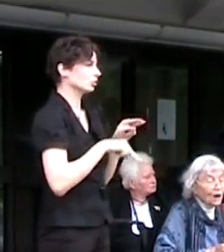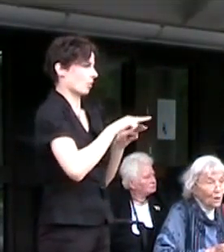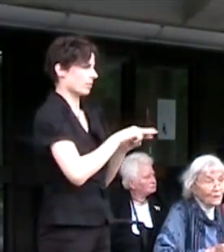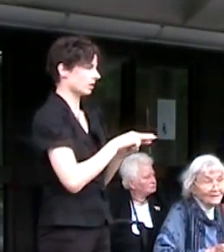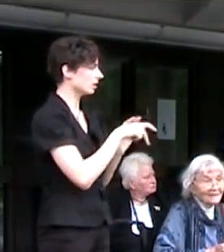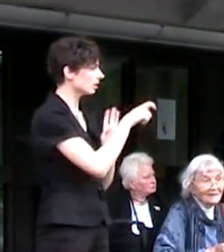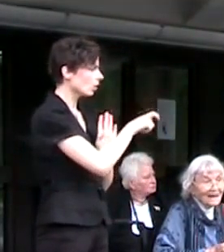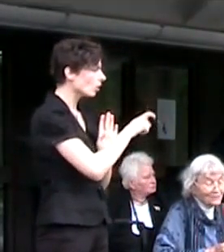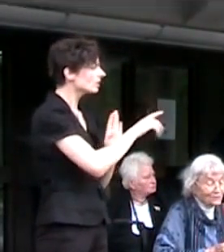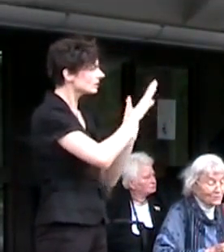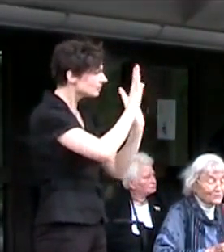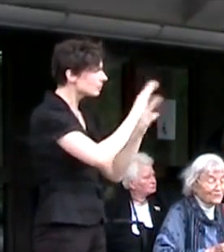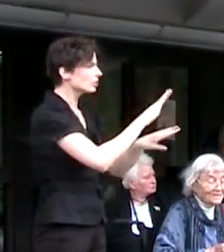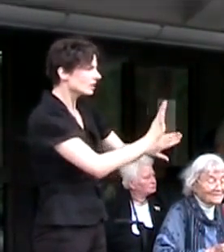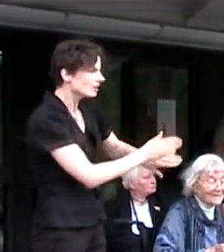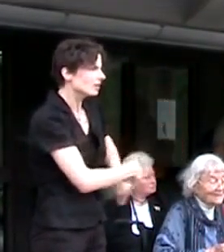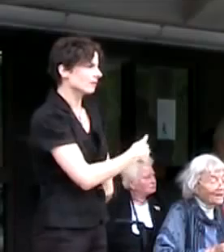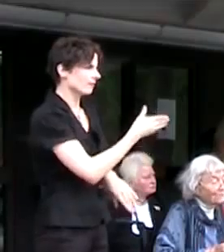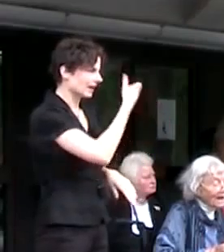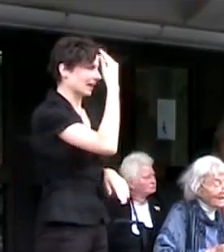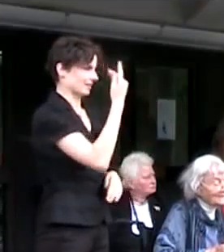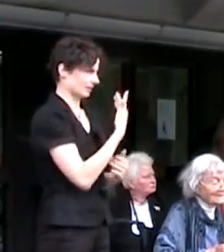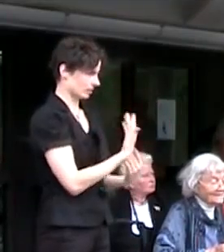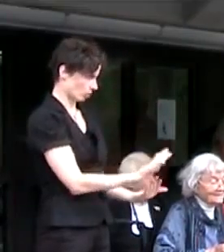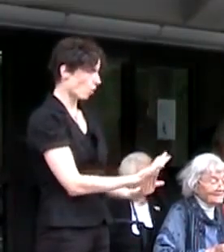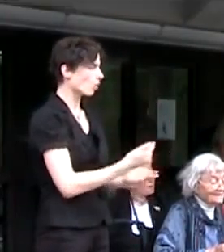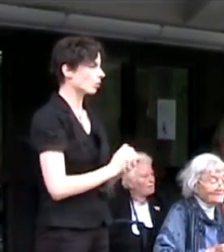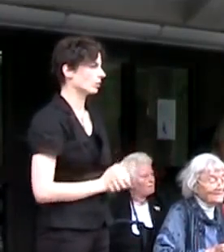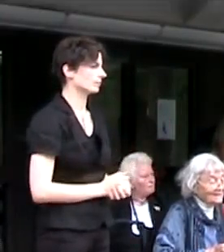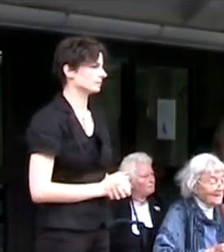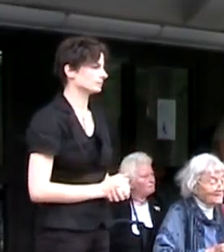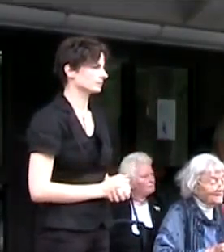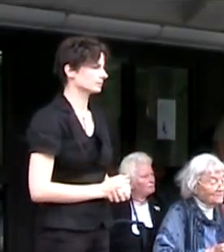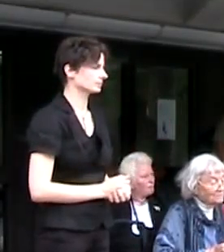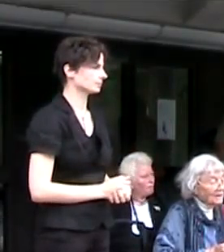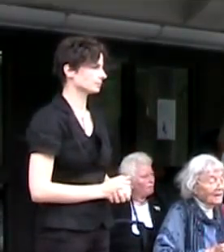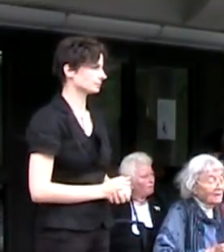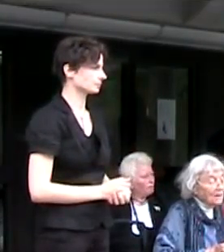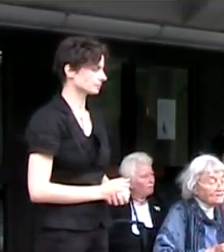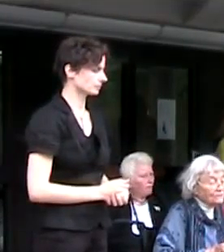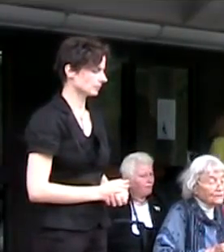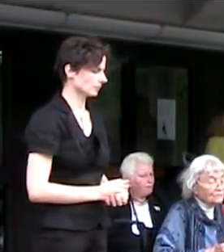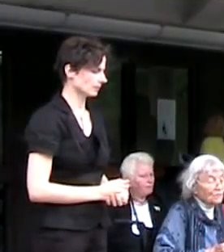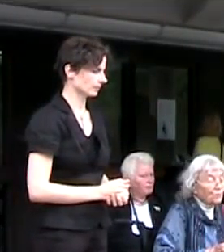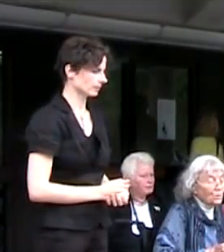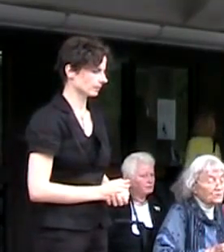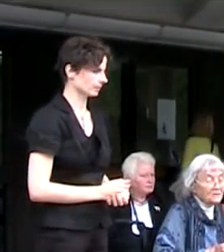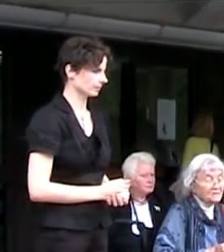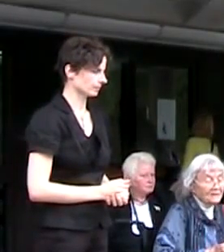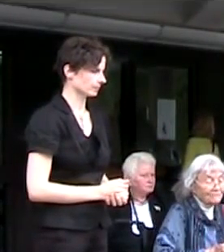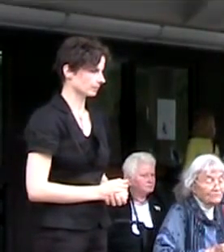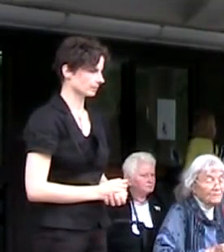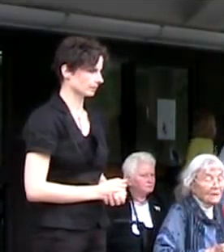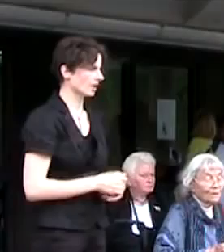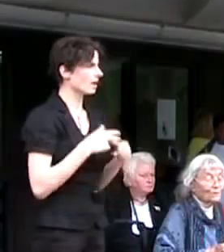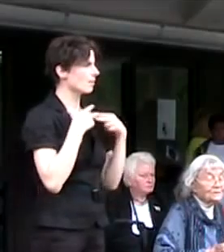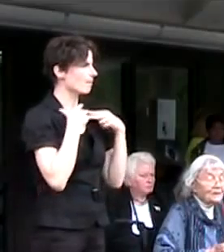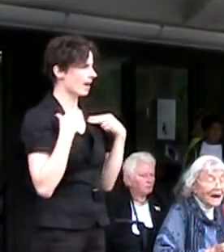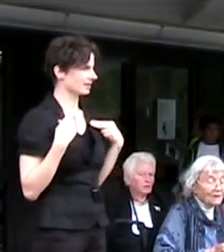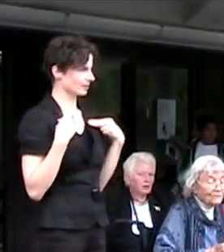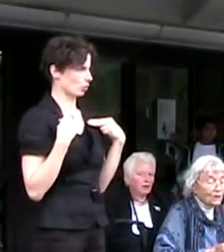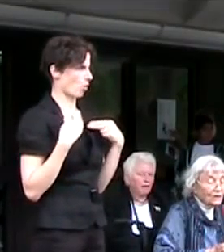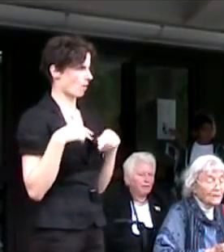sondern auch ihre Leistungsfähigkeit beeinträchtigen. Zitat Ende. Pastor Fritz von Bodenschwings Neffe